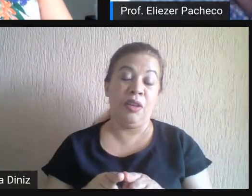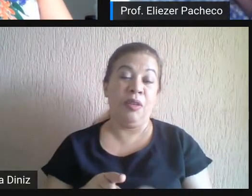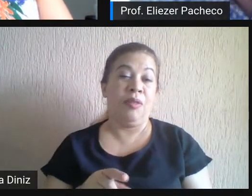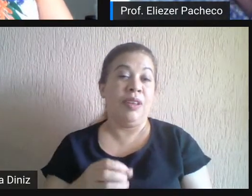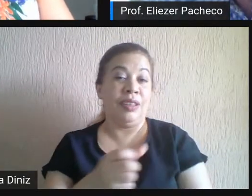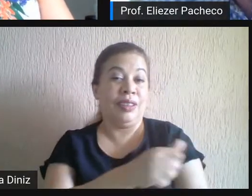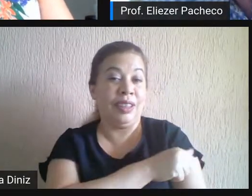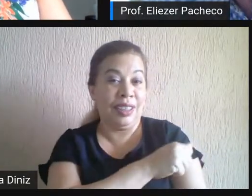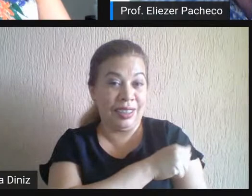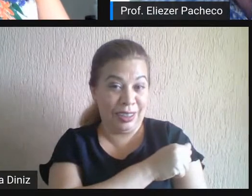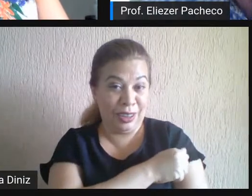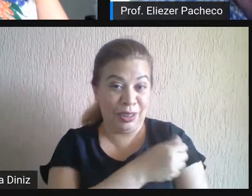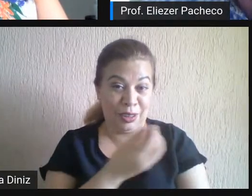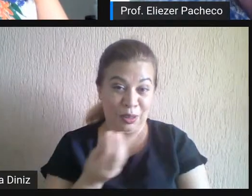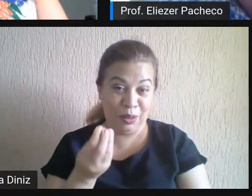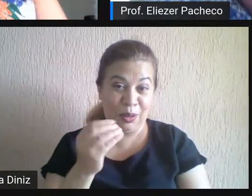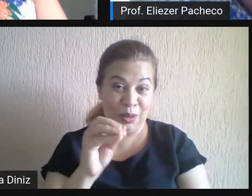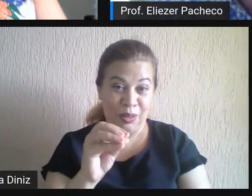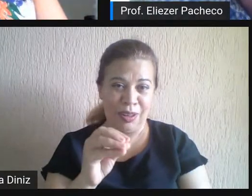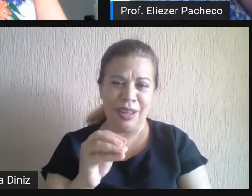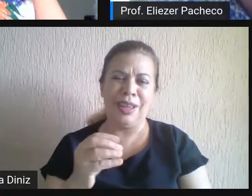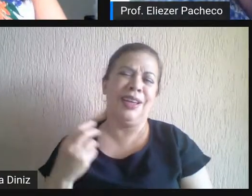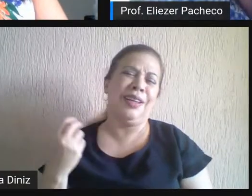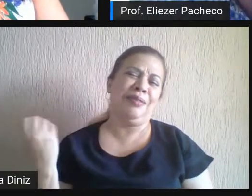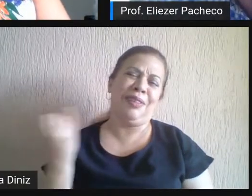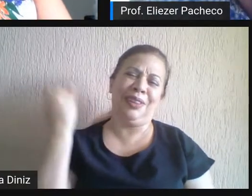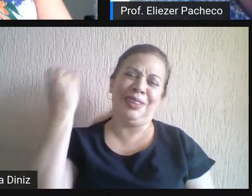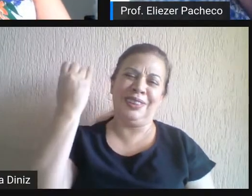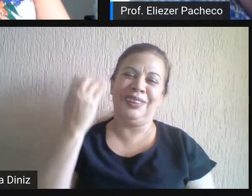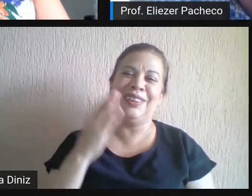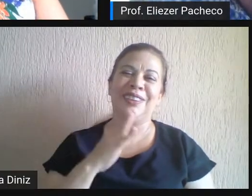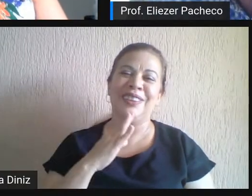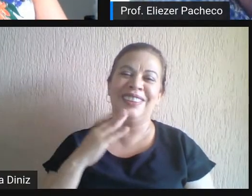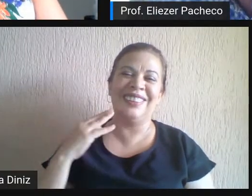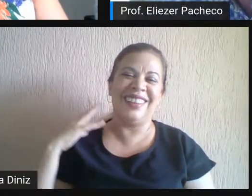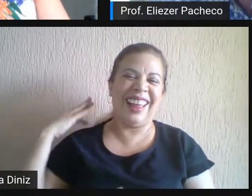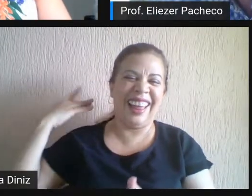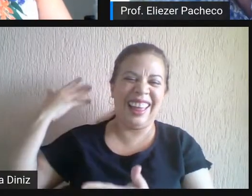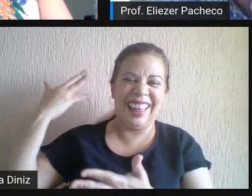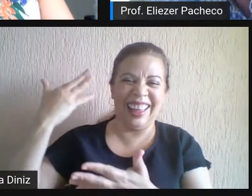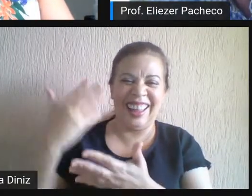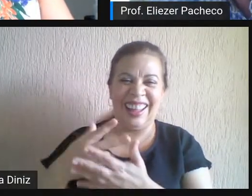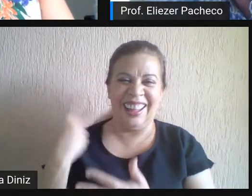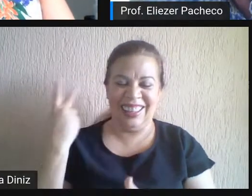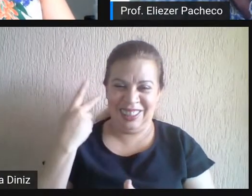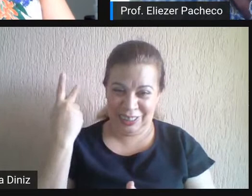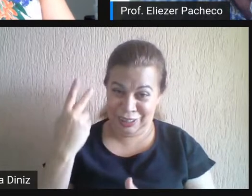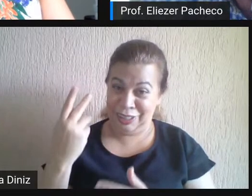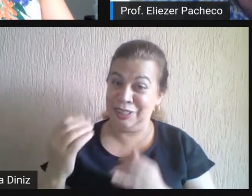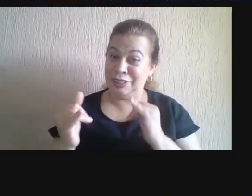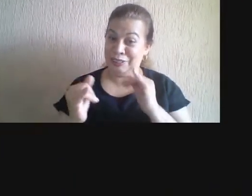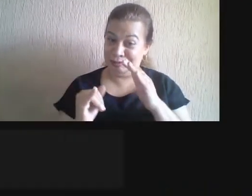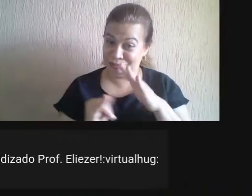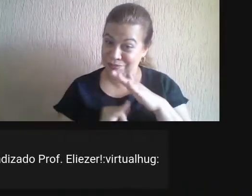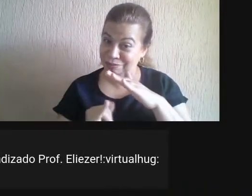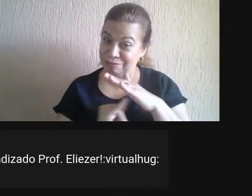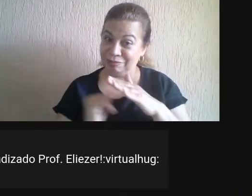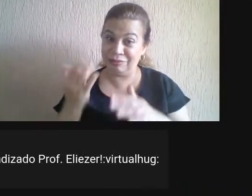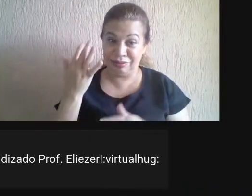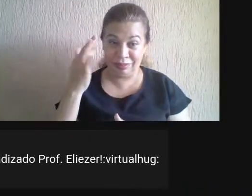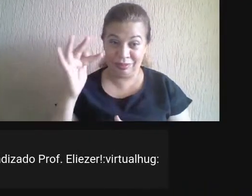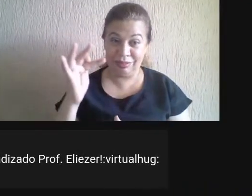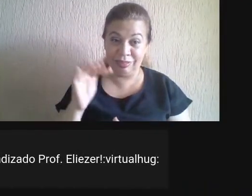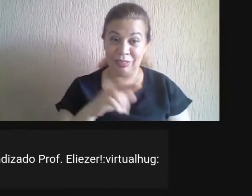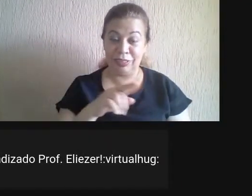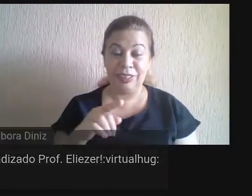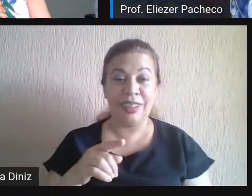a história que nos trouxe até aqui, né, que nos fez ser hoje um instituto federal. Então, o senhor traz muitas reflexões para a gente, temos